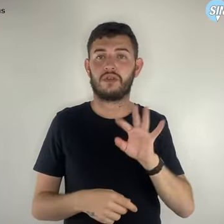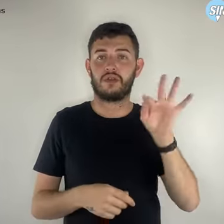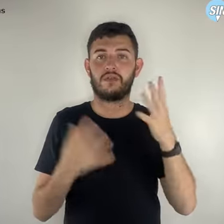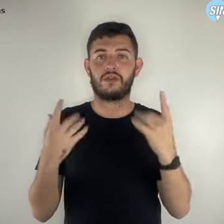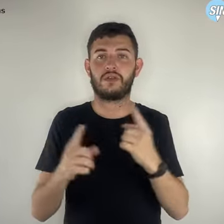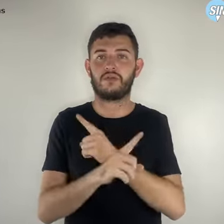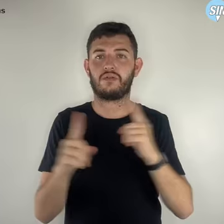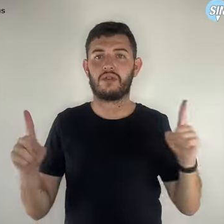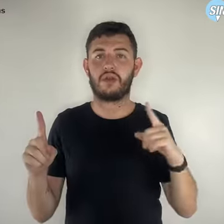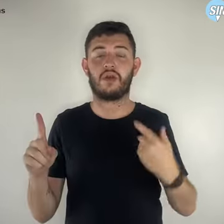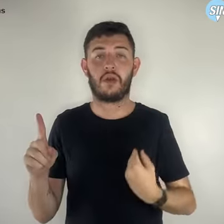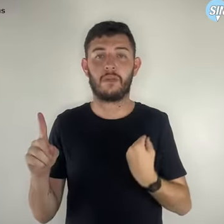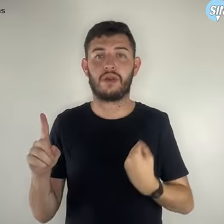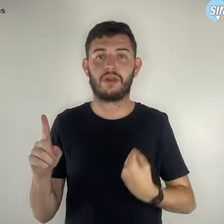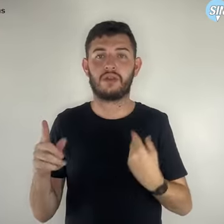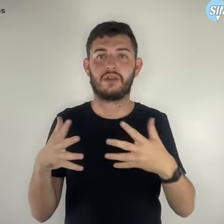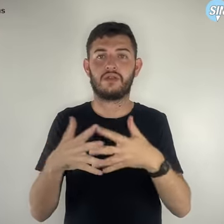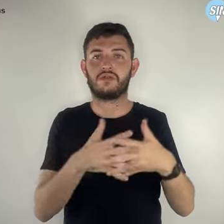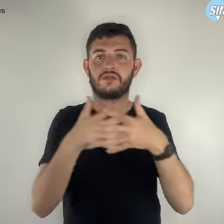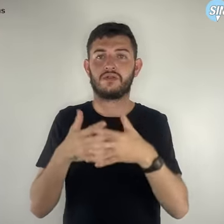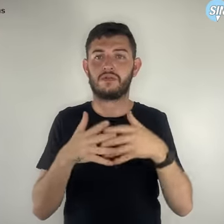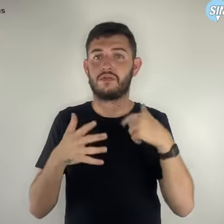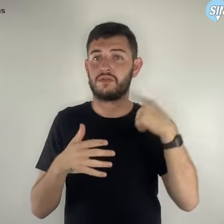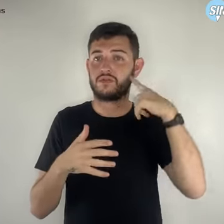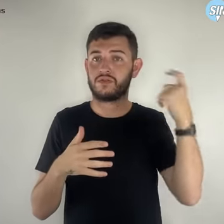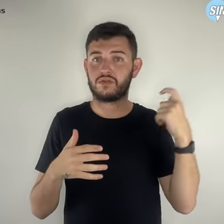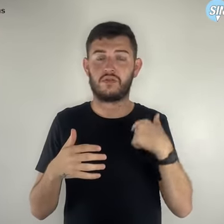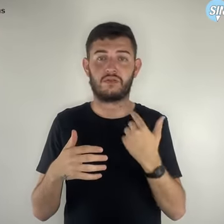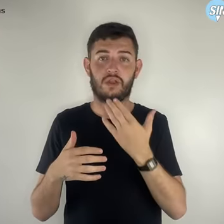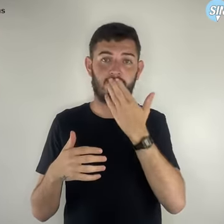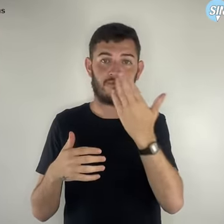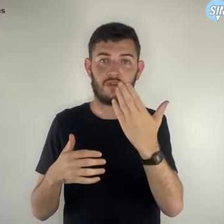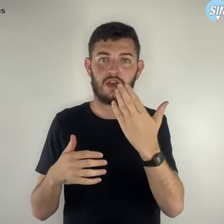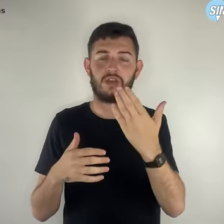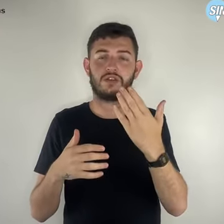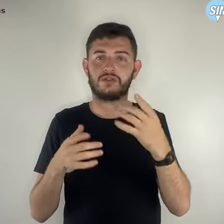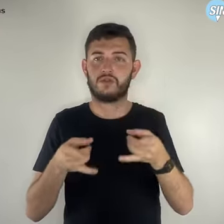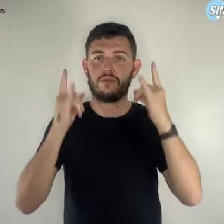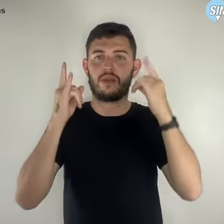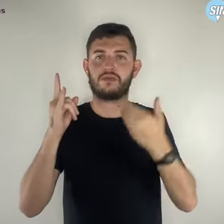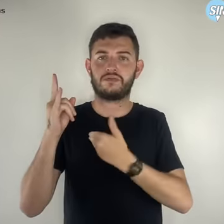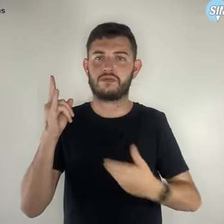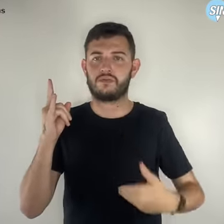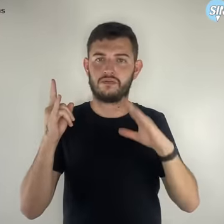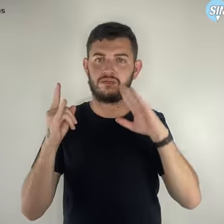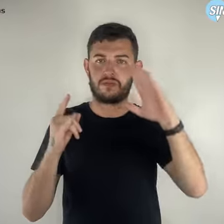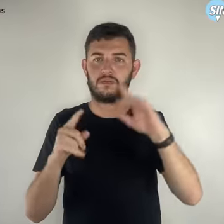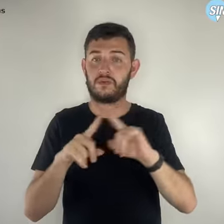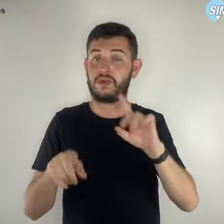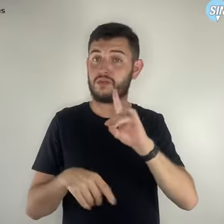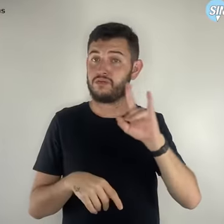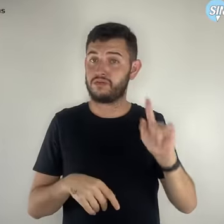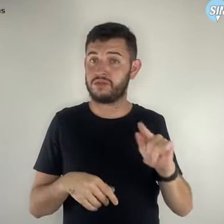da presença de um carro de som na frente da sede do governo. O dia foi também de